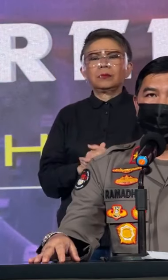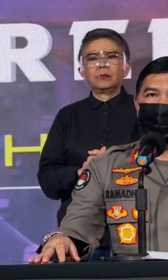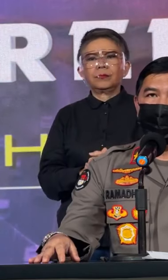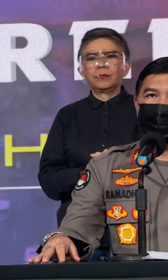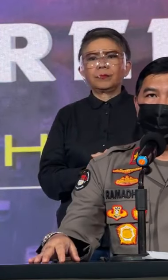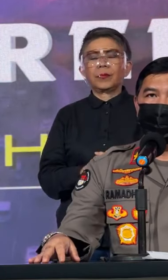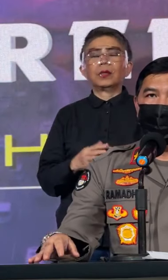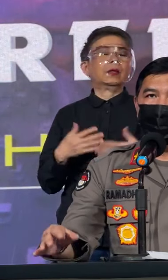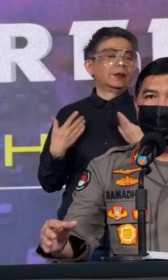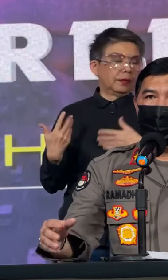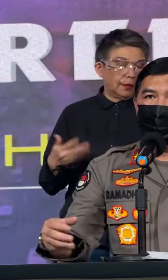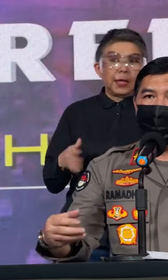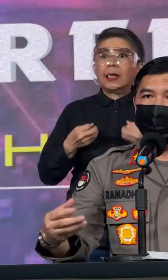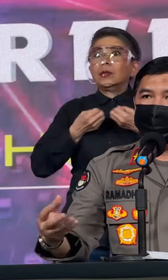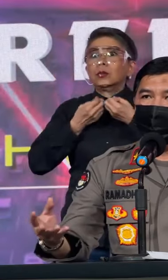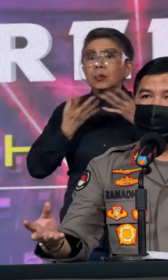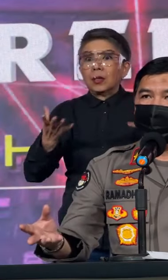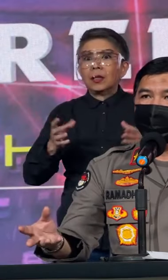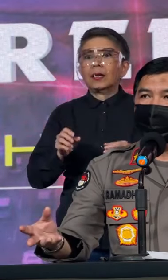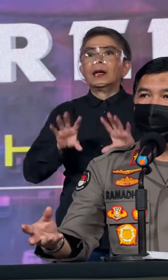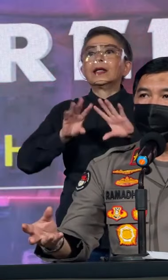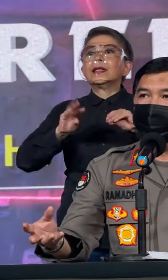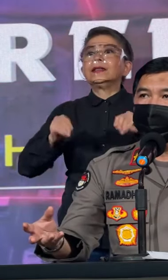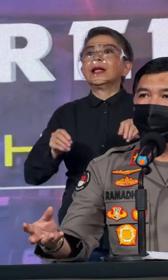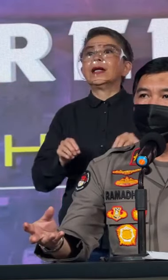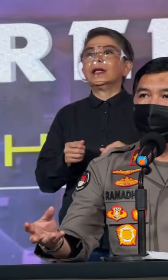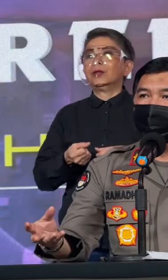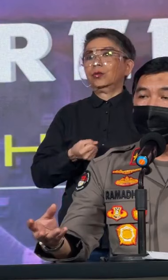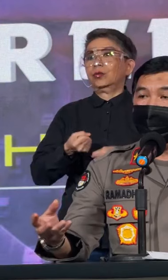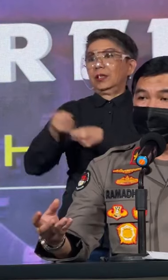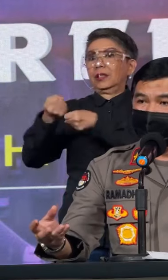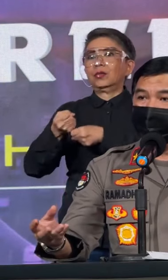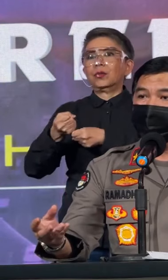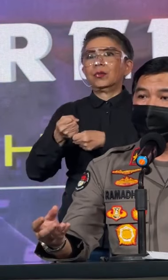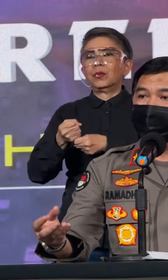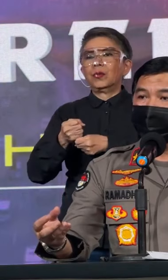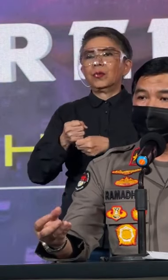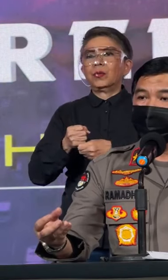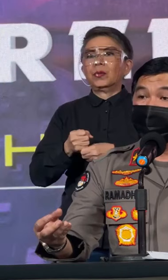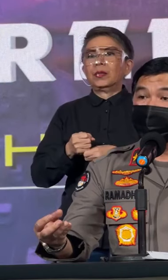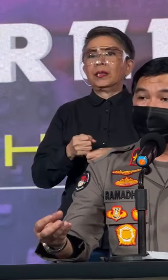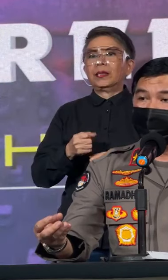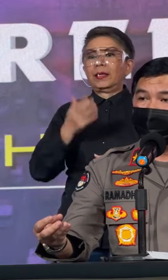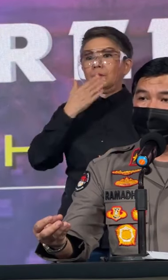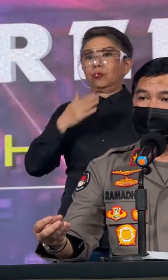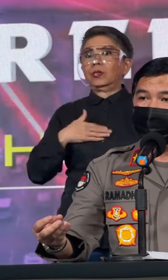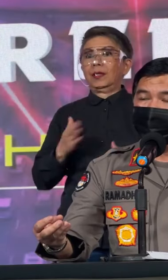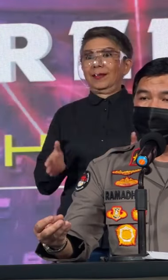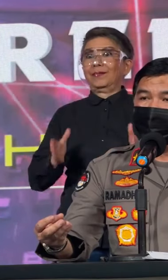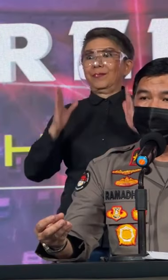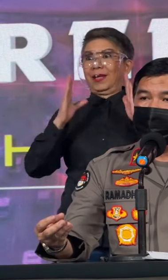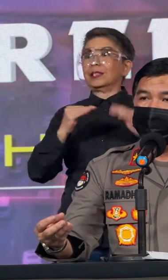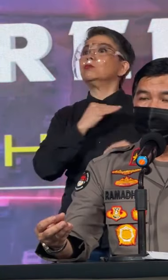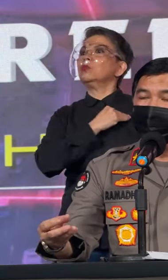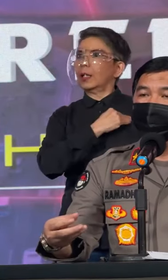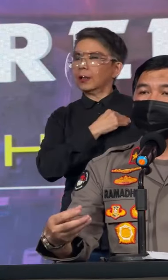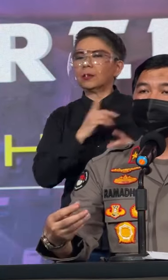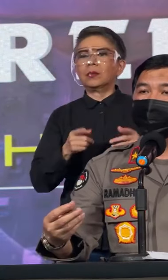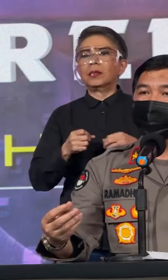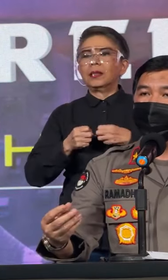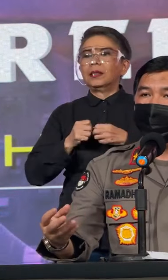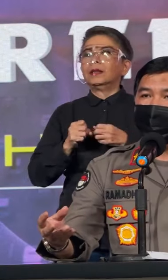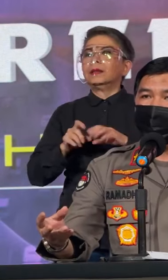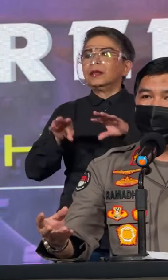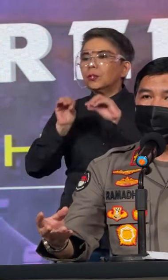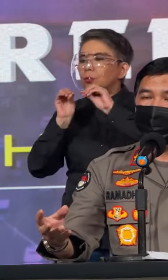Tadi kita jelaskan bahwa pekerjaan tersebut alasan dari yang bersangkutan